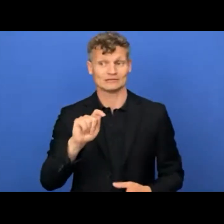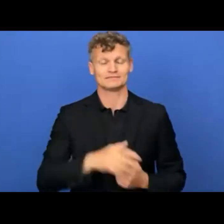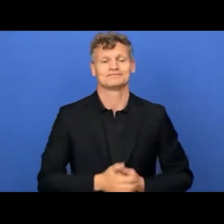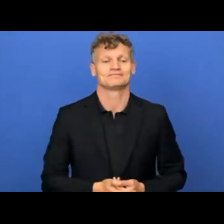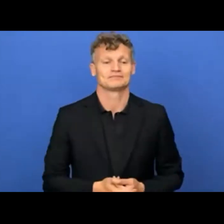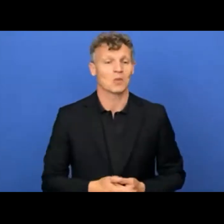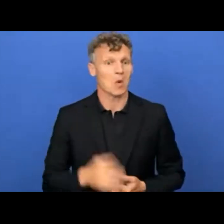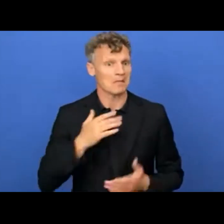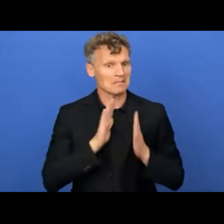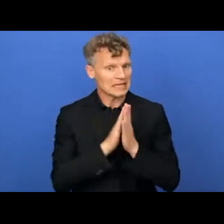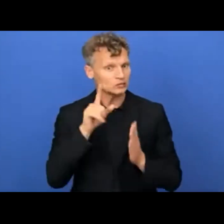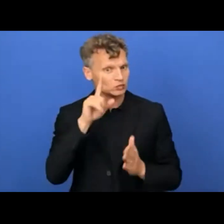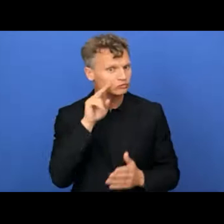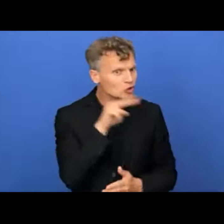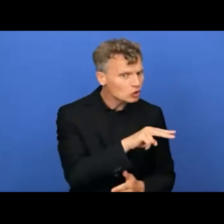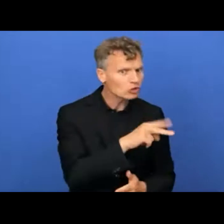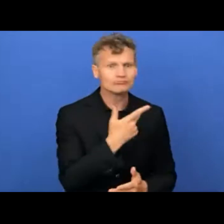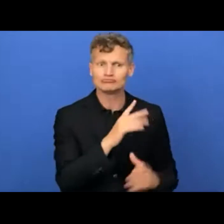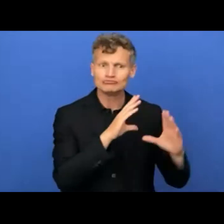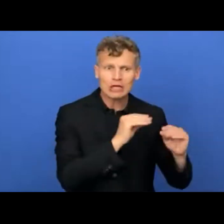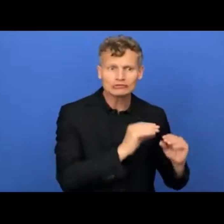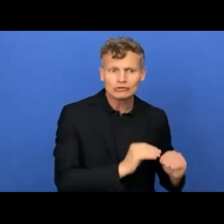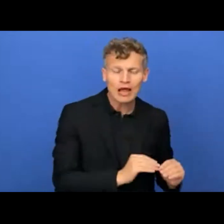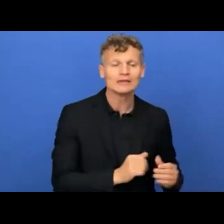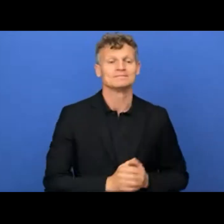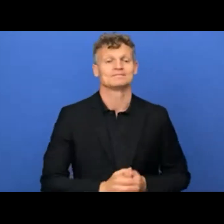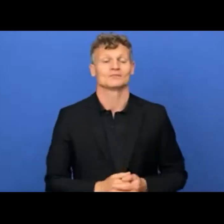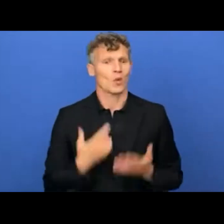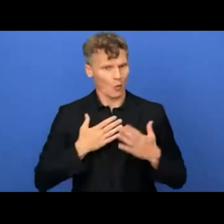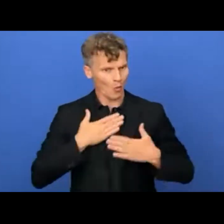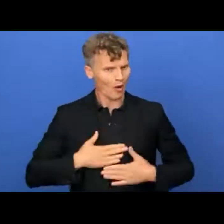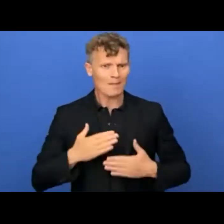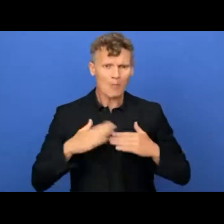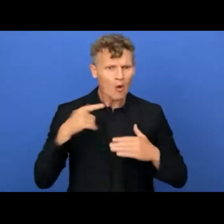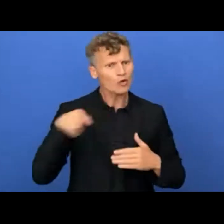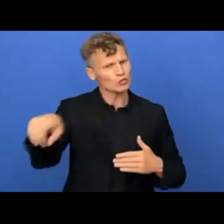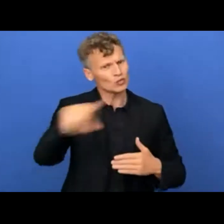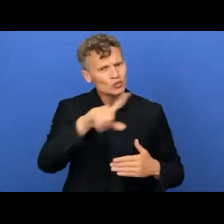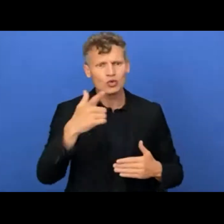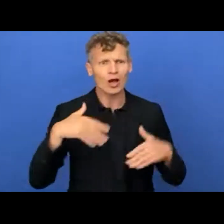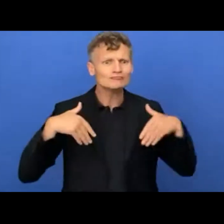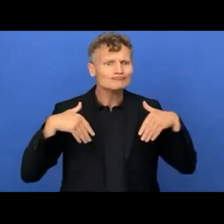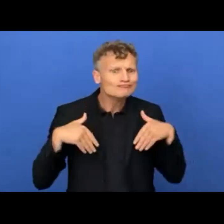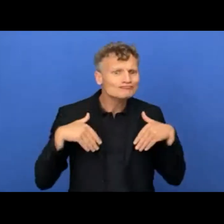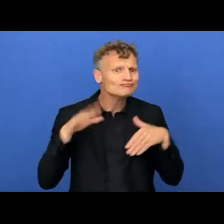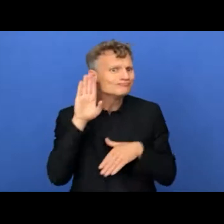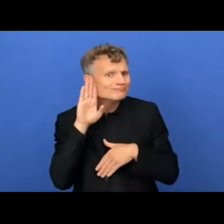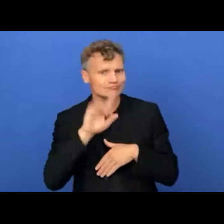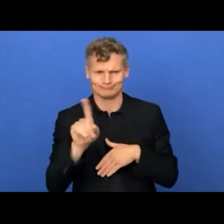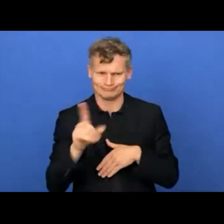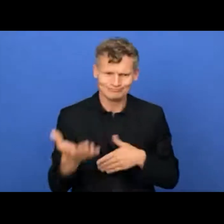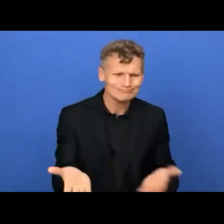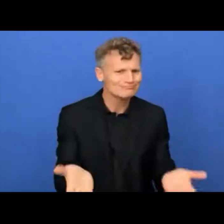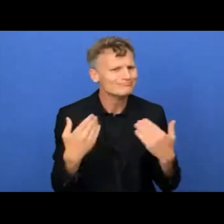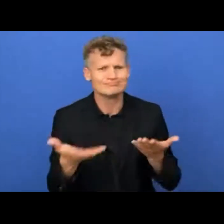Donc, gardez bien un œil sur le chat et n'hésitez pas à participer. Effectivement, nous voudrions que cette réunion soit aussi interactive que possible,